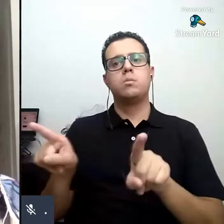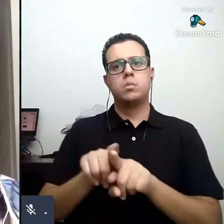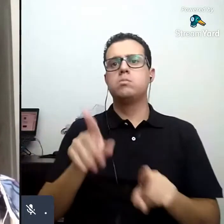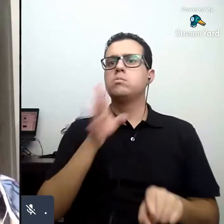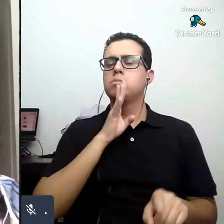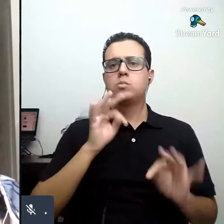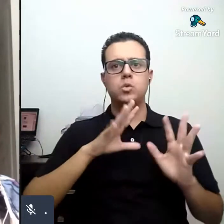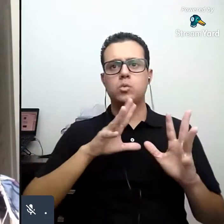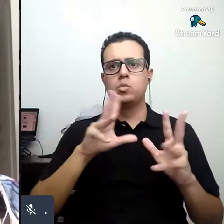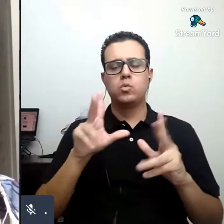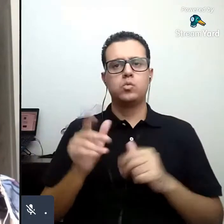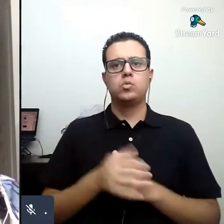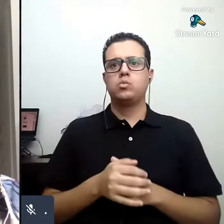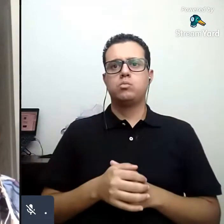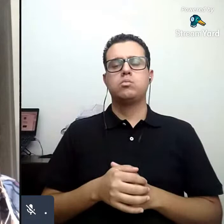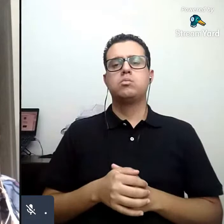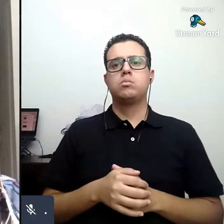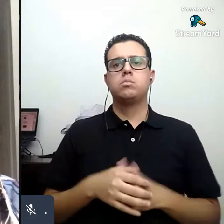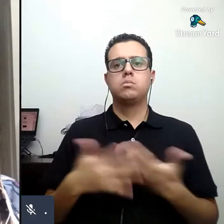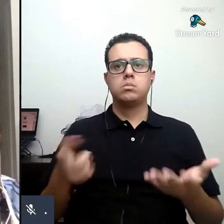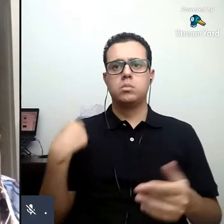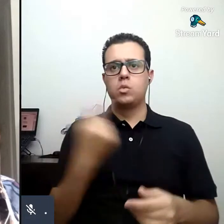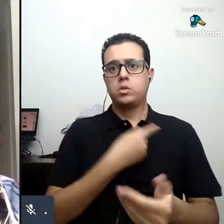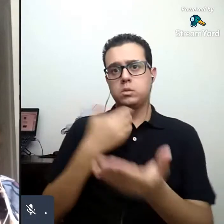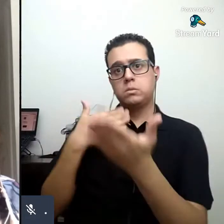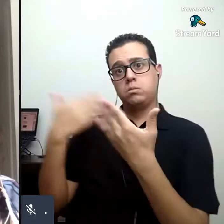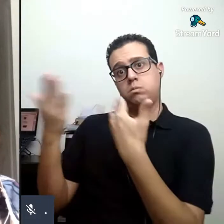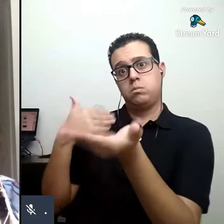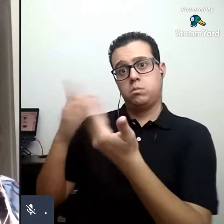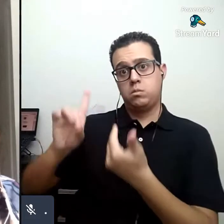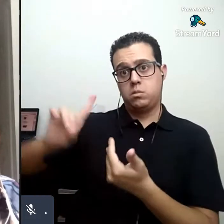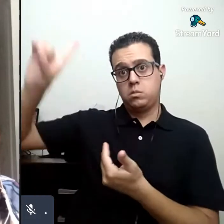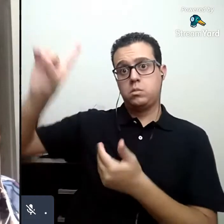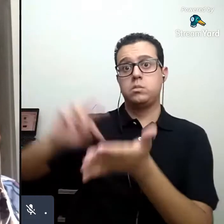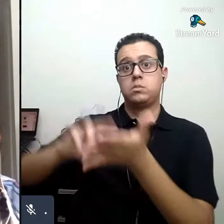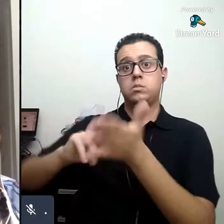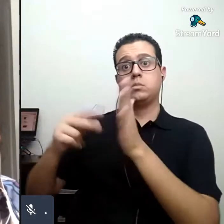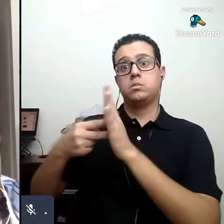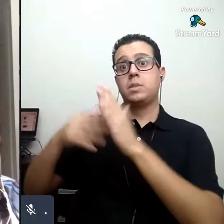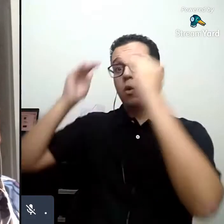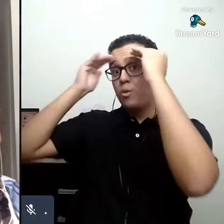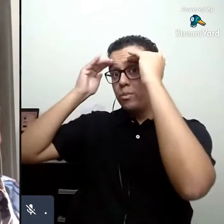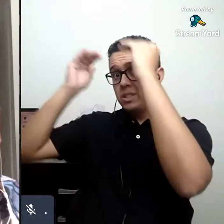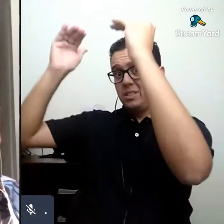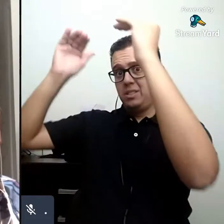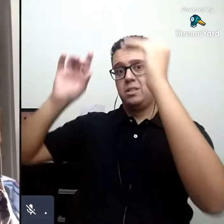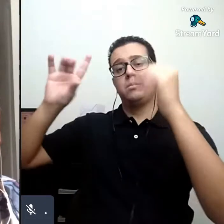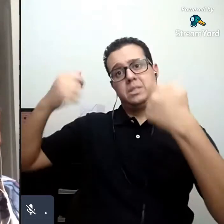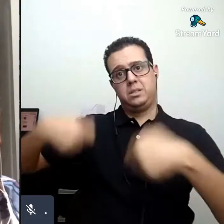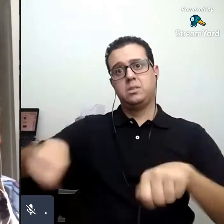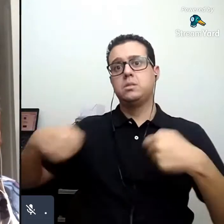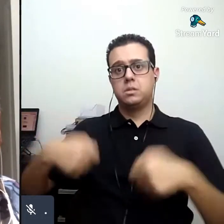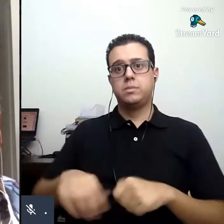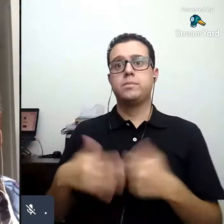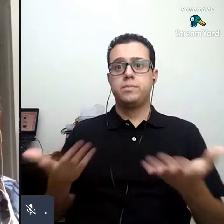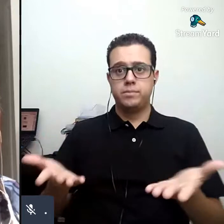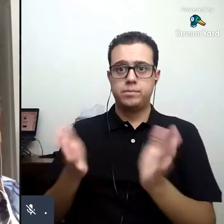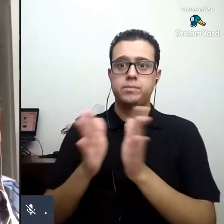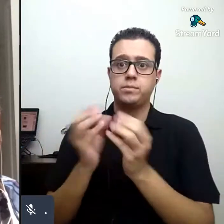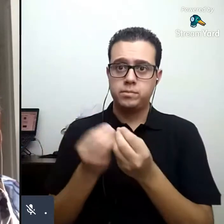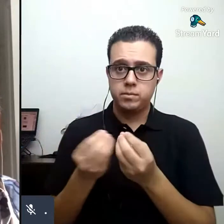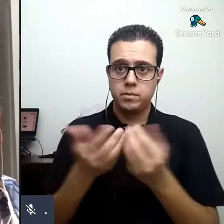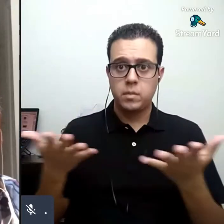nossa relação com Deus tem que ser obediência à sua palavra. Este milagre, então, nos